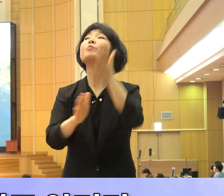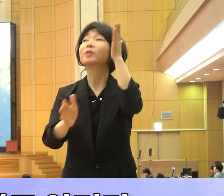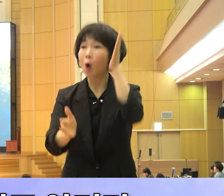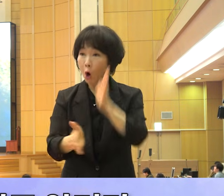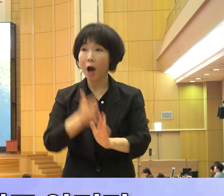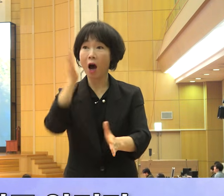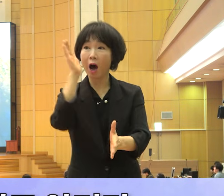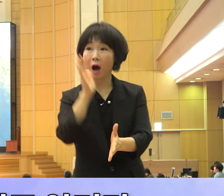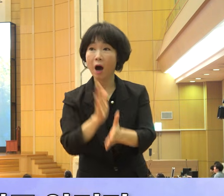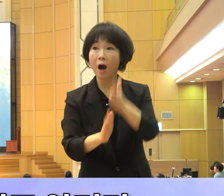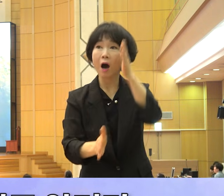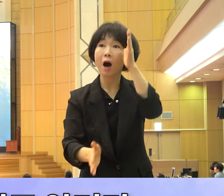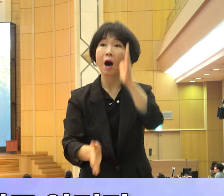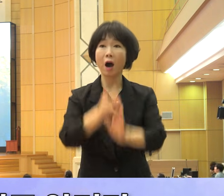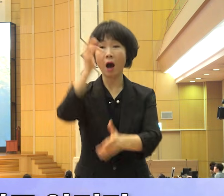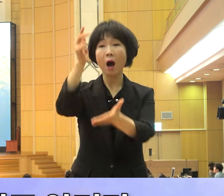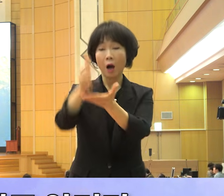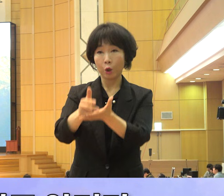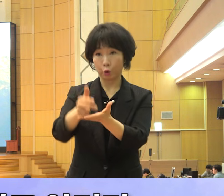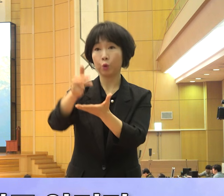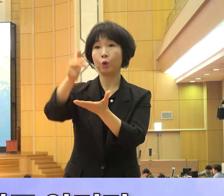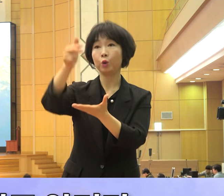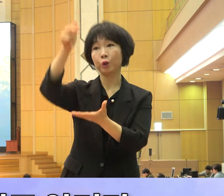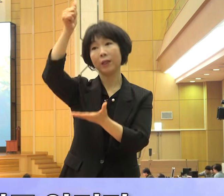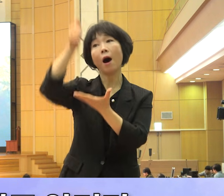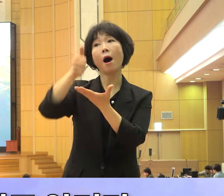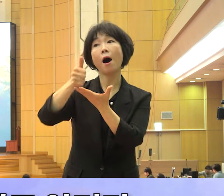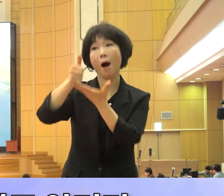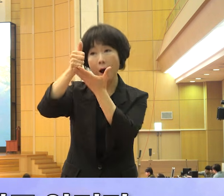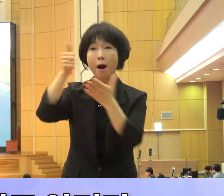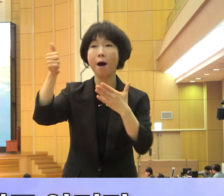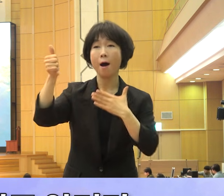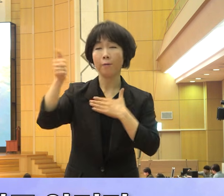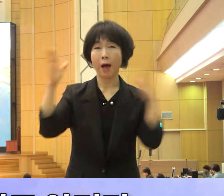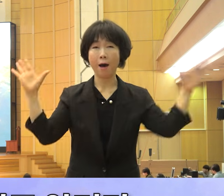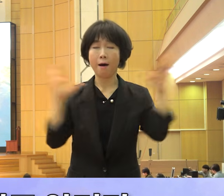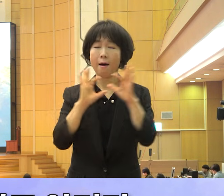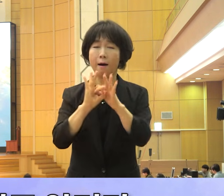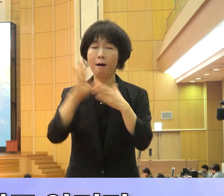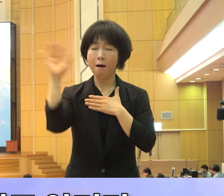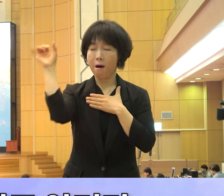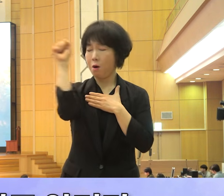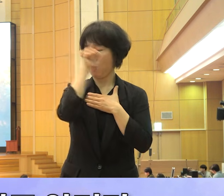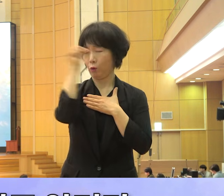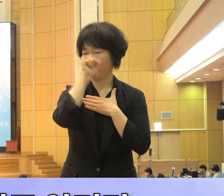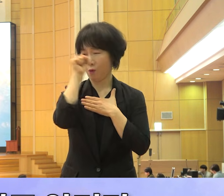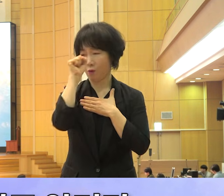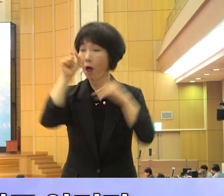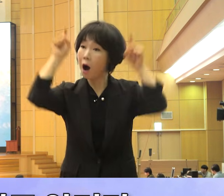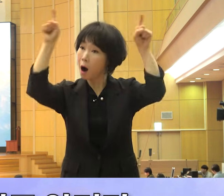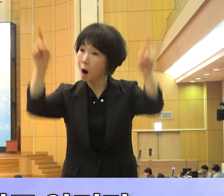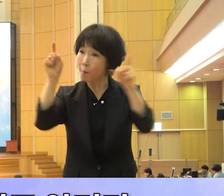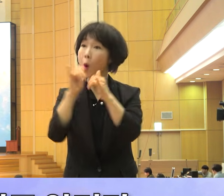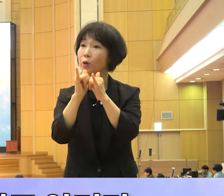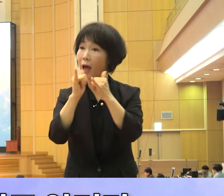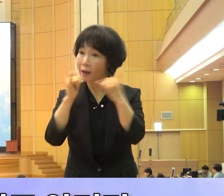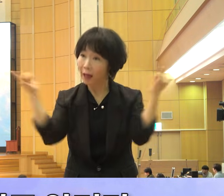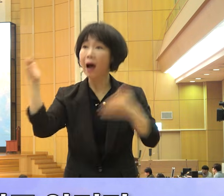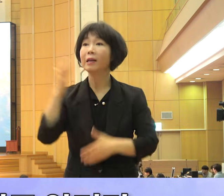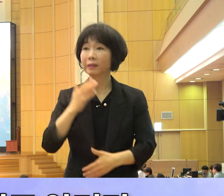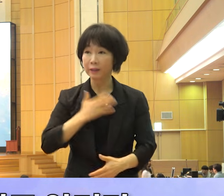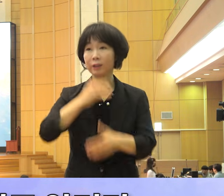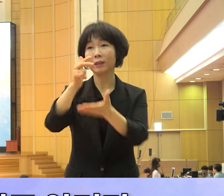찬양하겠습니다. 주는 나의 좋은 목자, 주는 나의 좋은